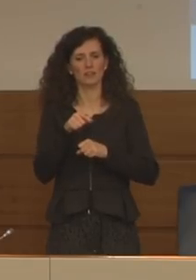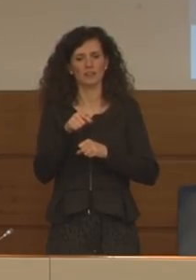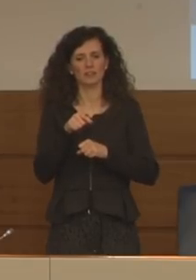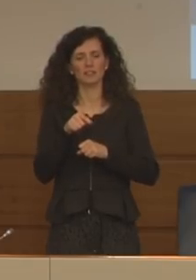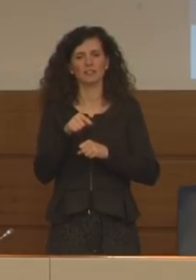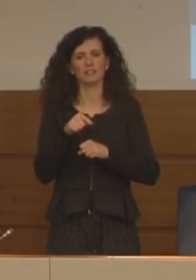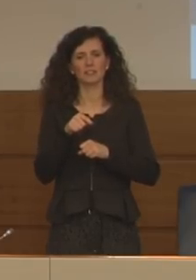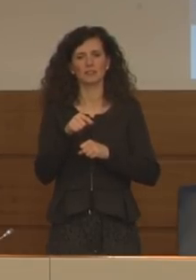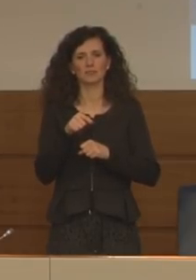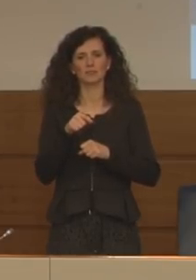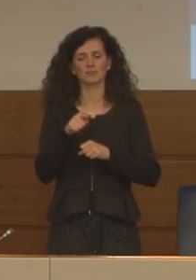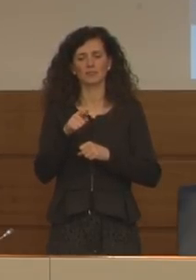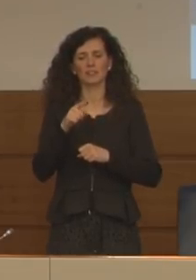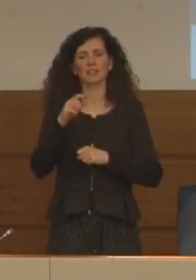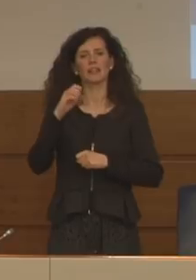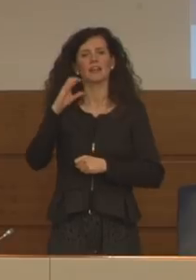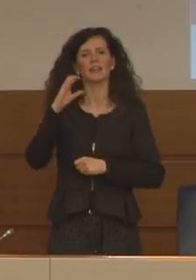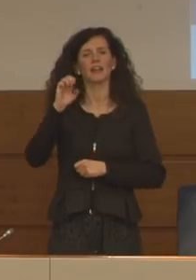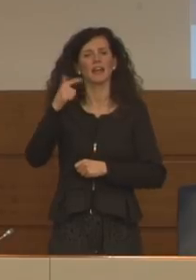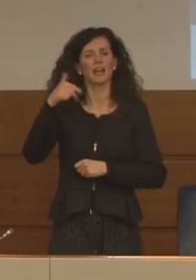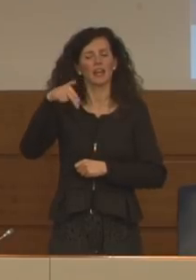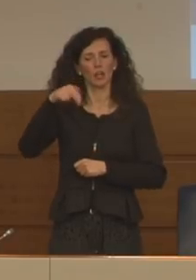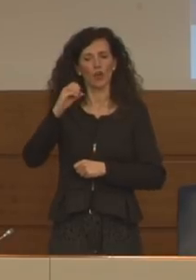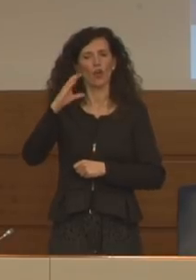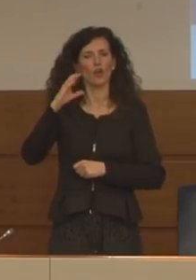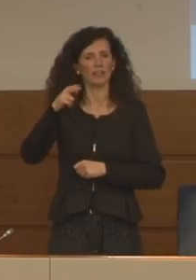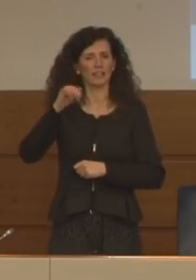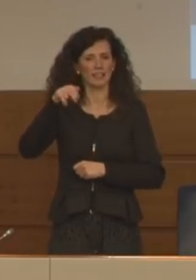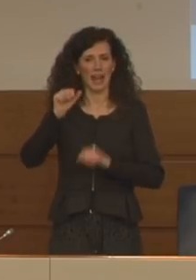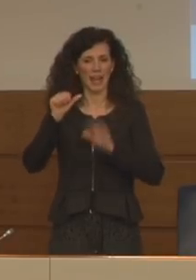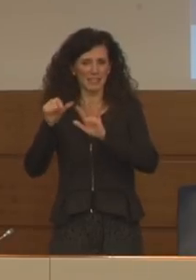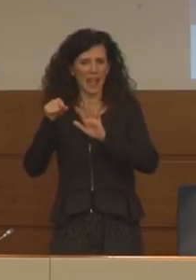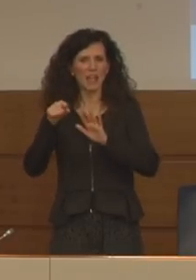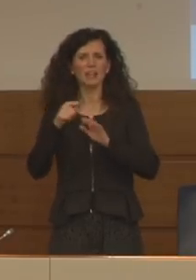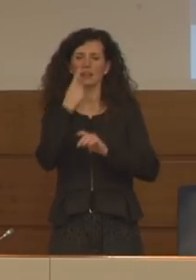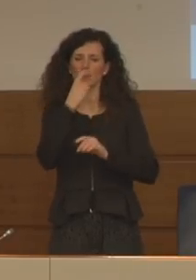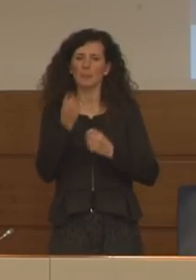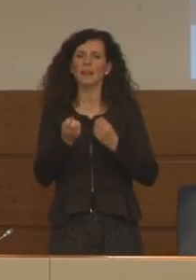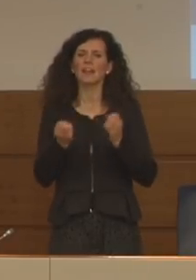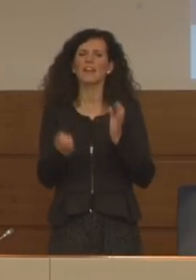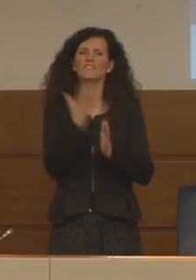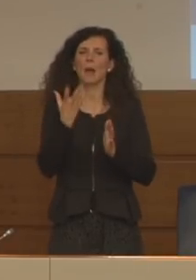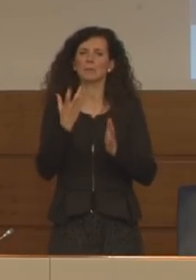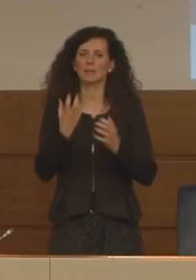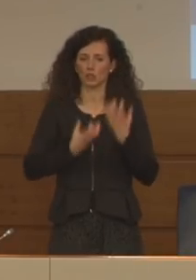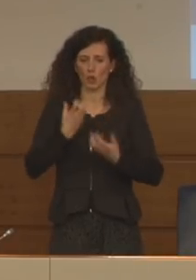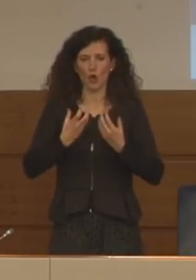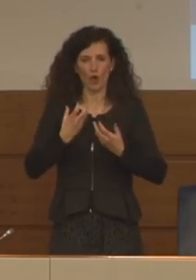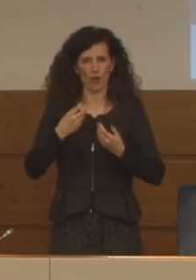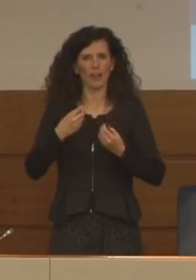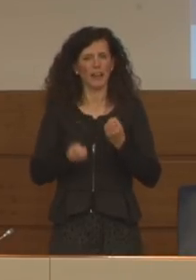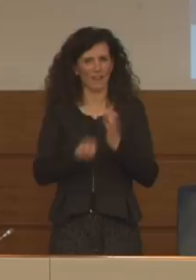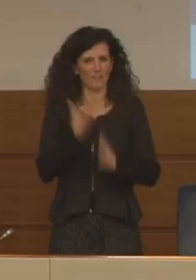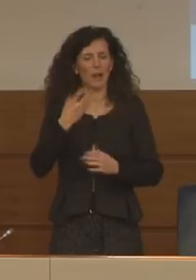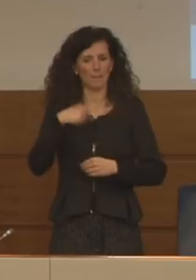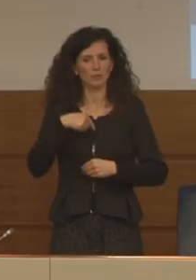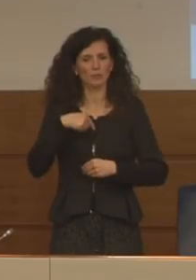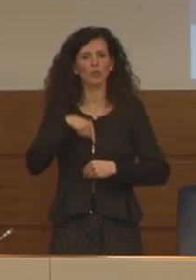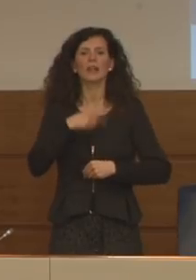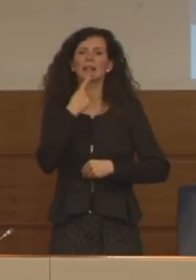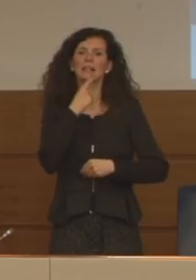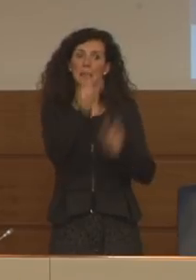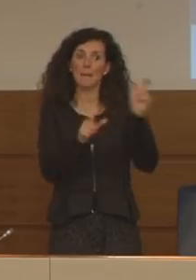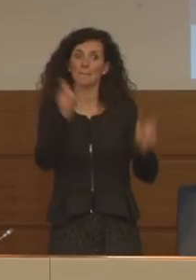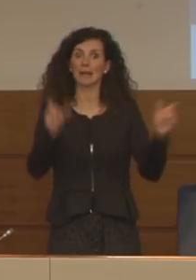interleuchina 6 che è un fattore di infiammazione questa questo virus influenzale produce nei pazienti più gravi